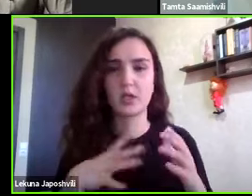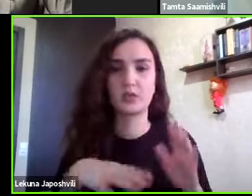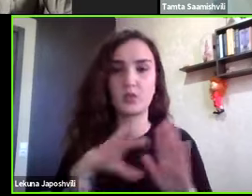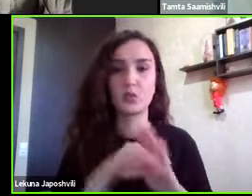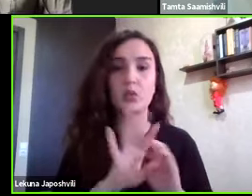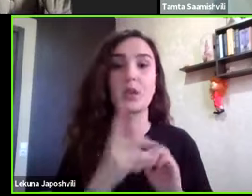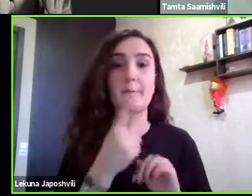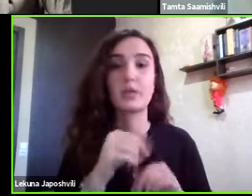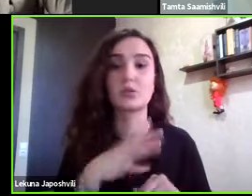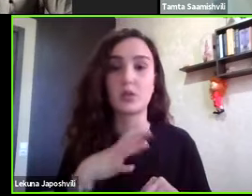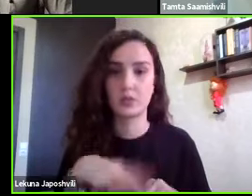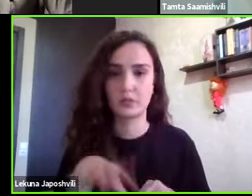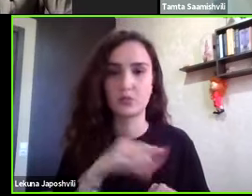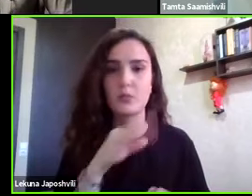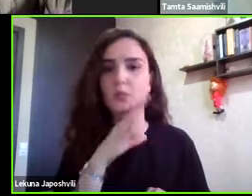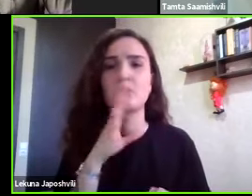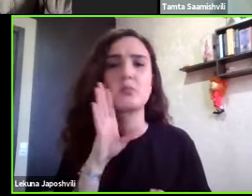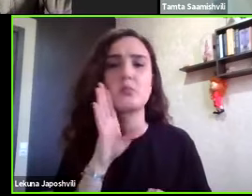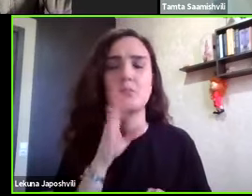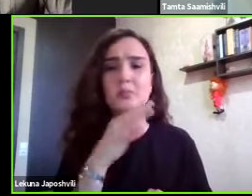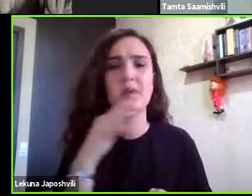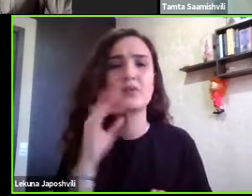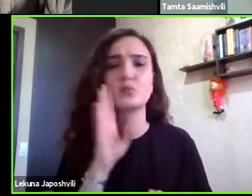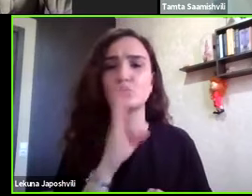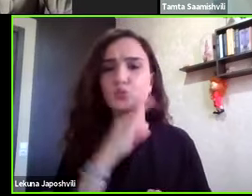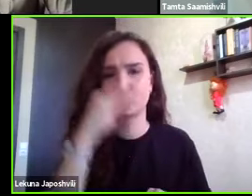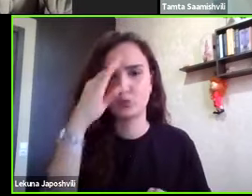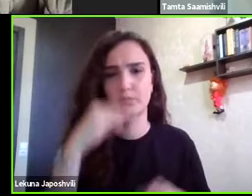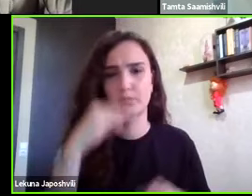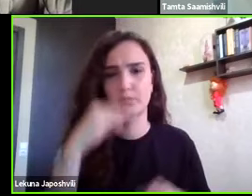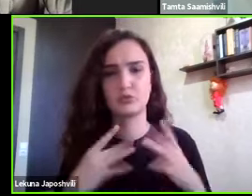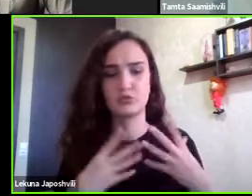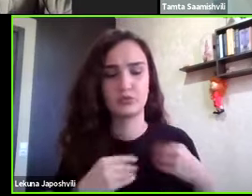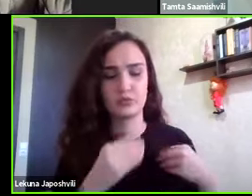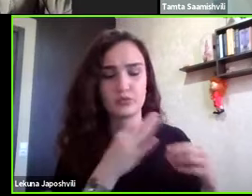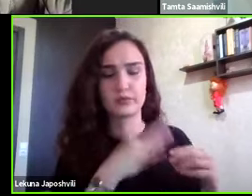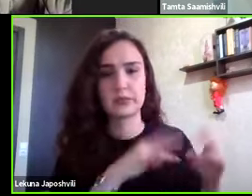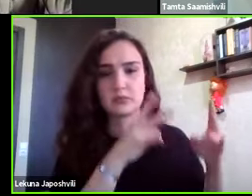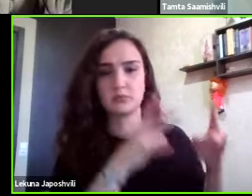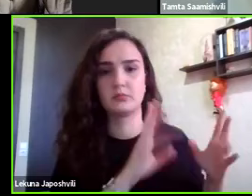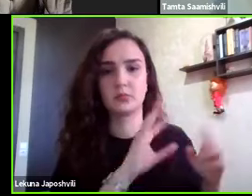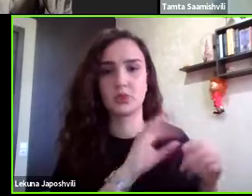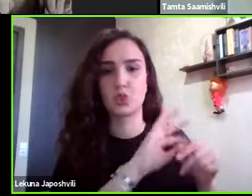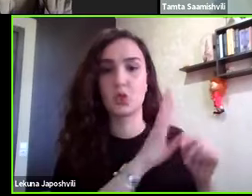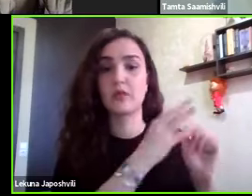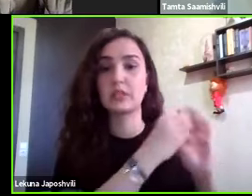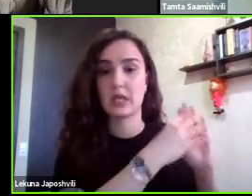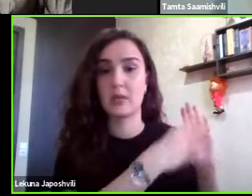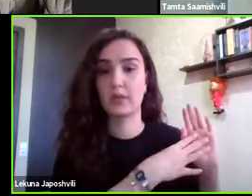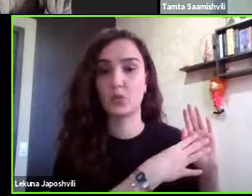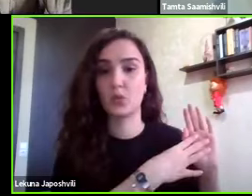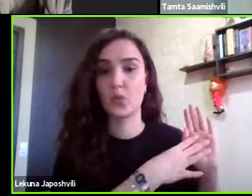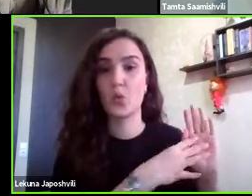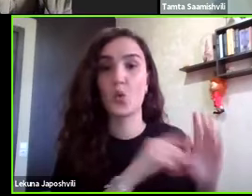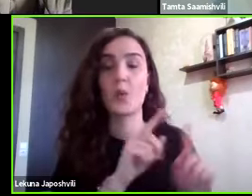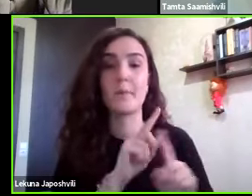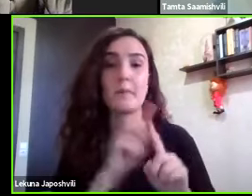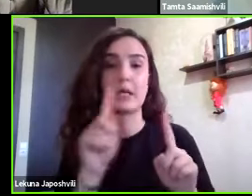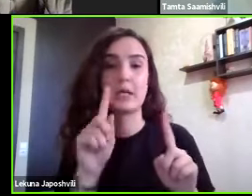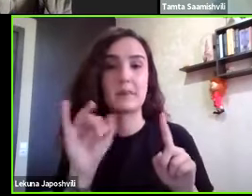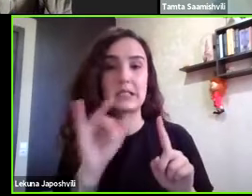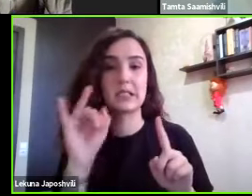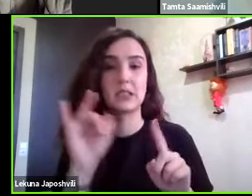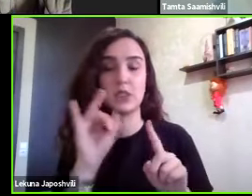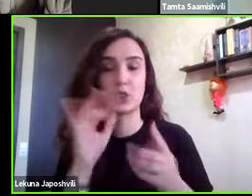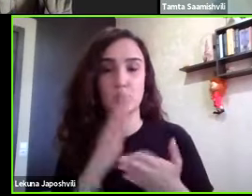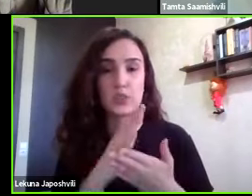მარტო საქართველოსში, ბევრ შობელს ანერვიულებს ახლა, რომ იშვილს არ დაემართოს COVID-19, ხო? თუმცა ძალიან საინტერესო ფაქტია